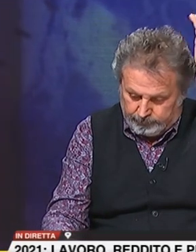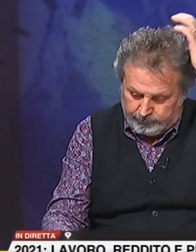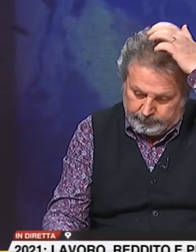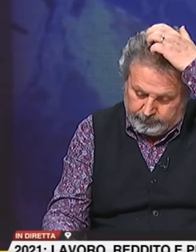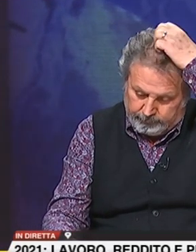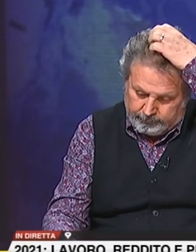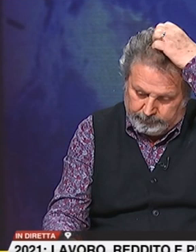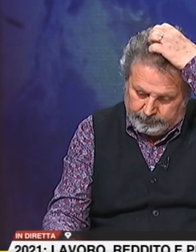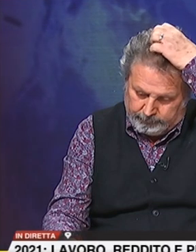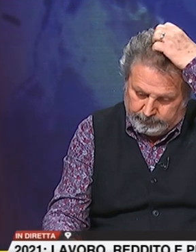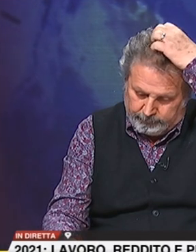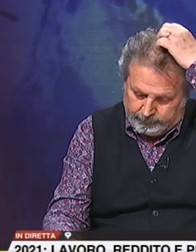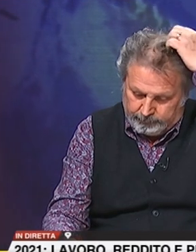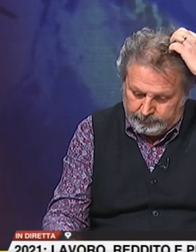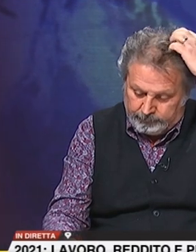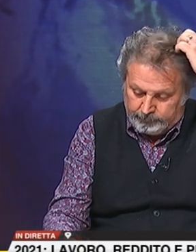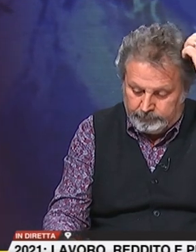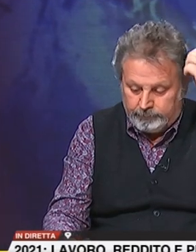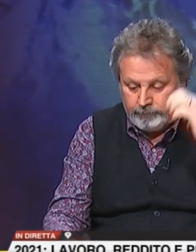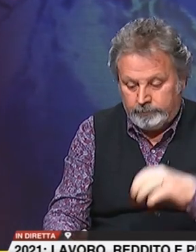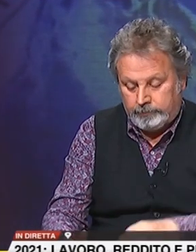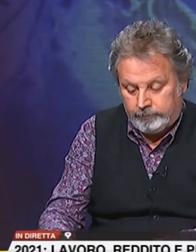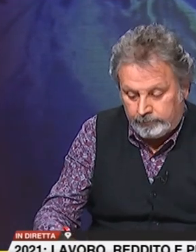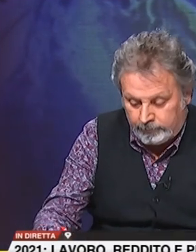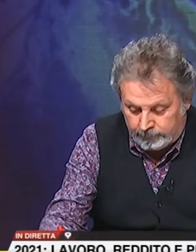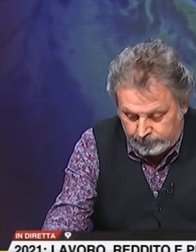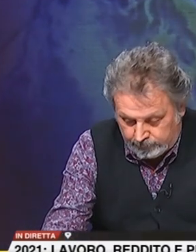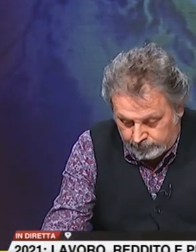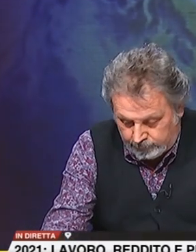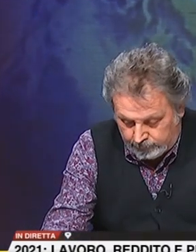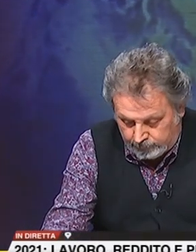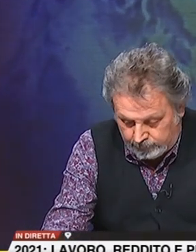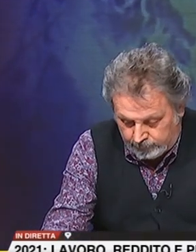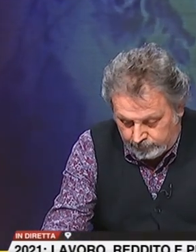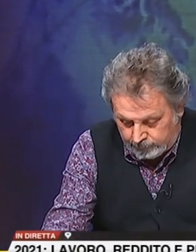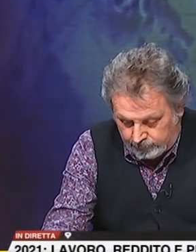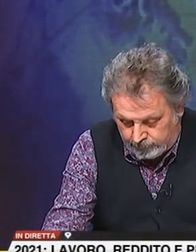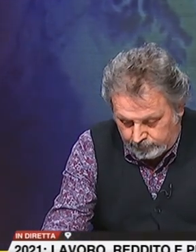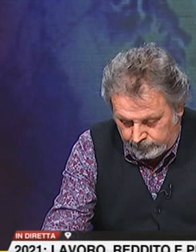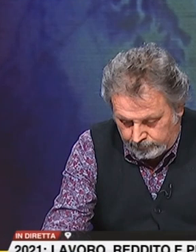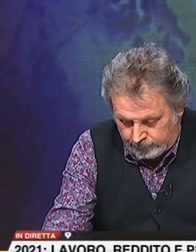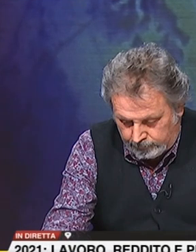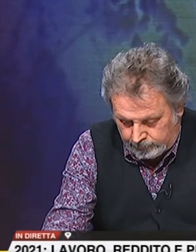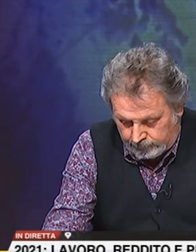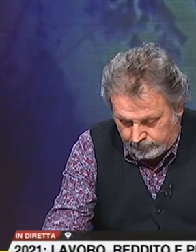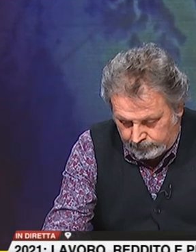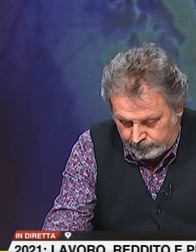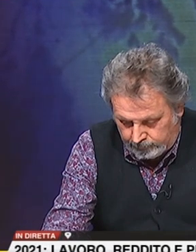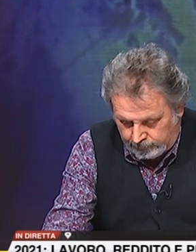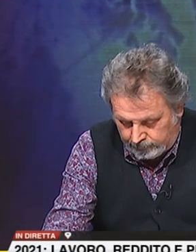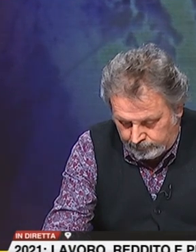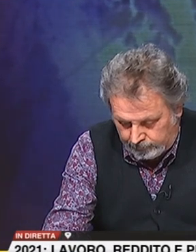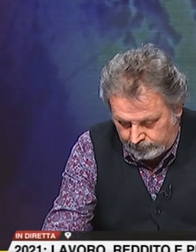reddito superiore ai 20, ho 21.000 euro di reddito. Sì. La moglie